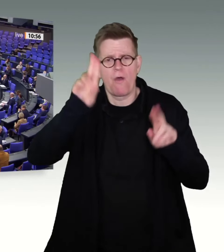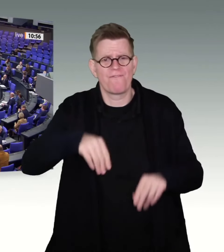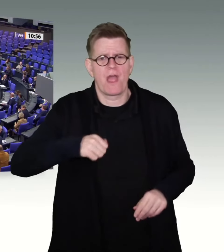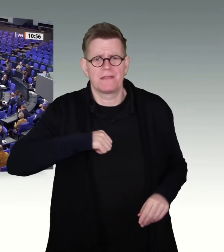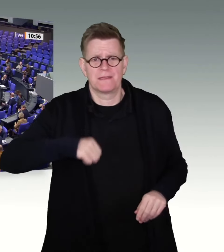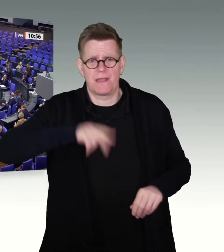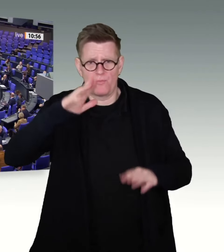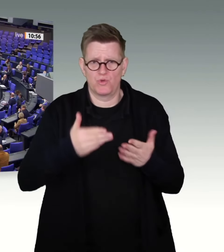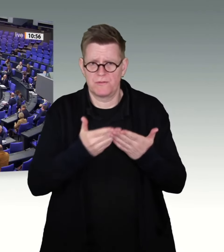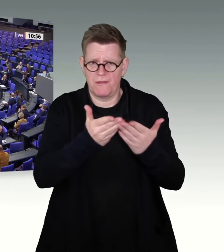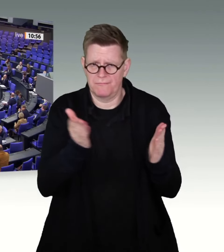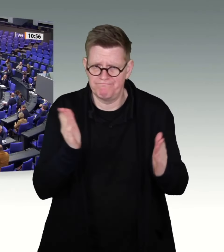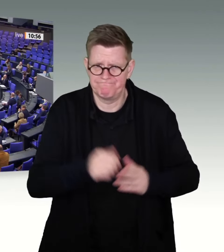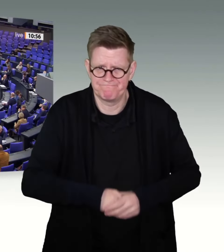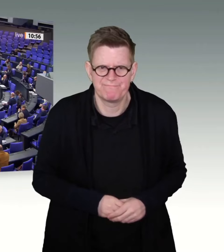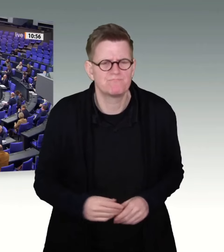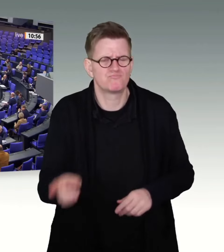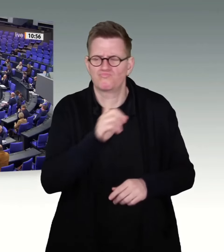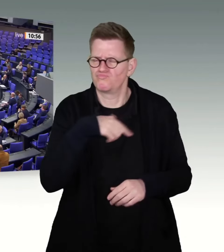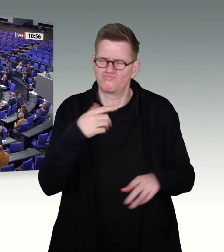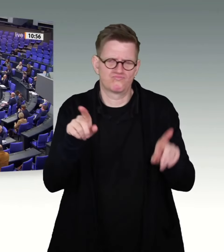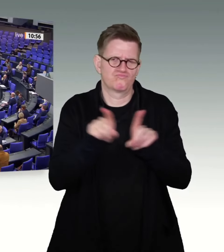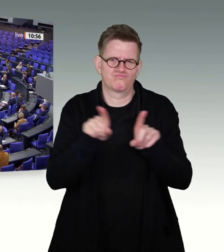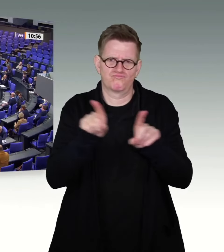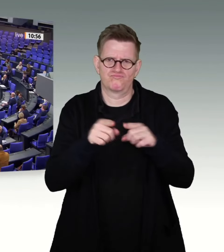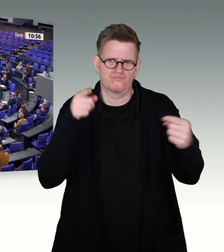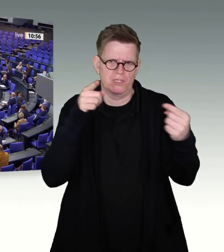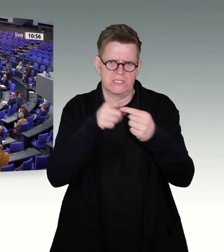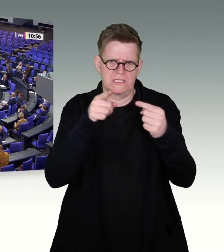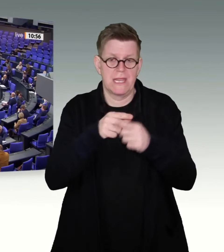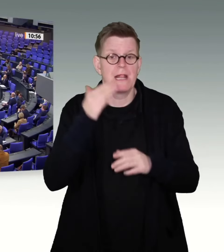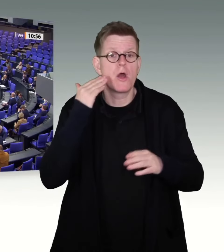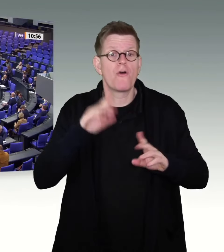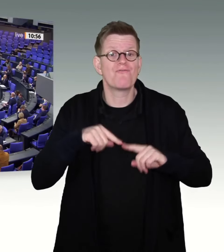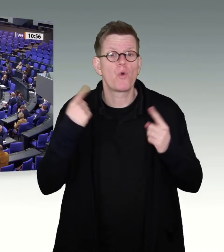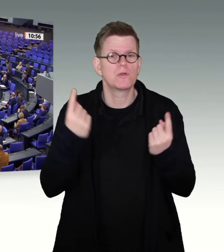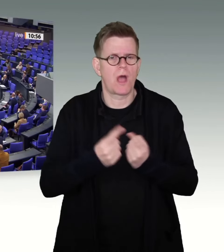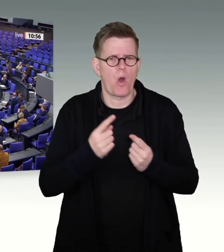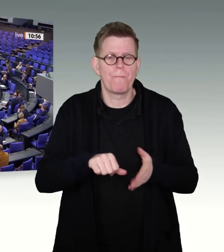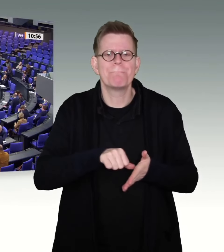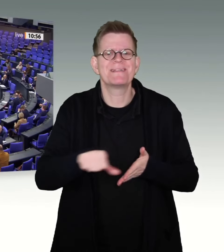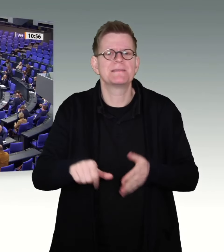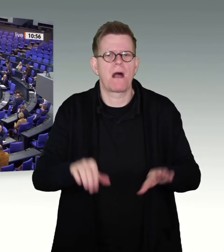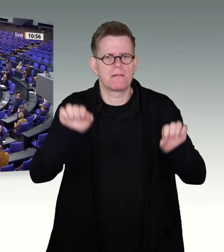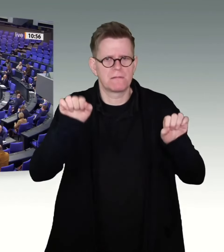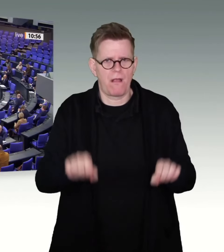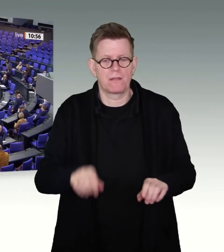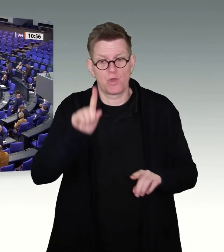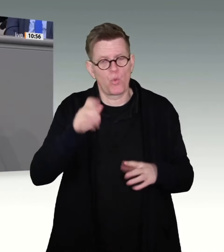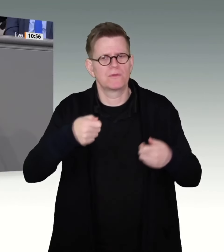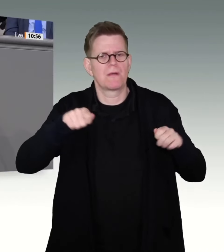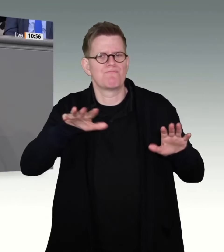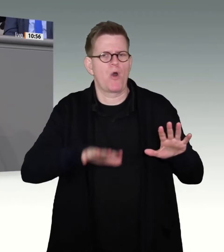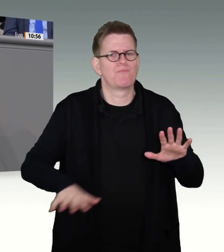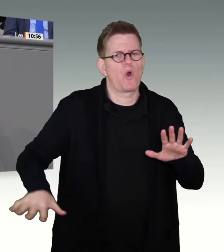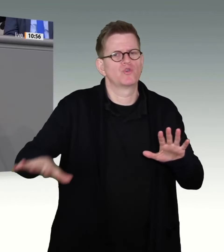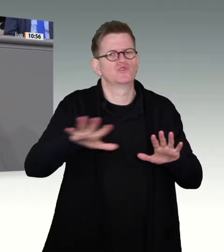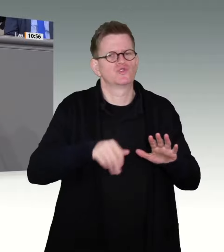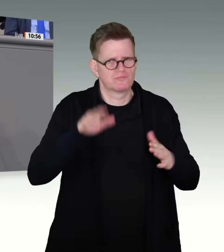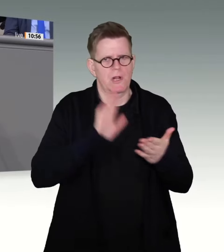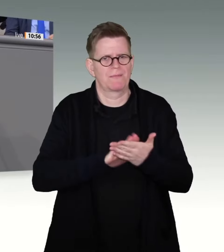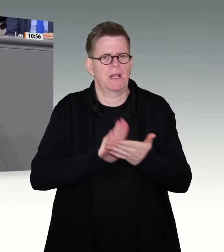bezahlbaren Wohnraum und einer funktionierenden Baubranche, einer der wichtigsten Wirtschaftssektoren in unserem Land. Doch während die